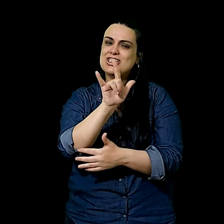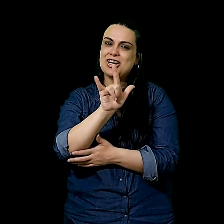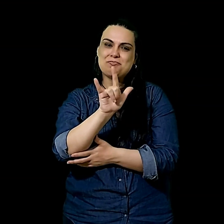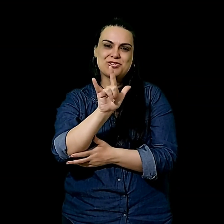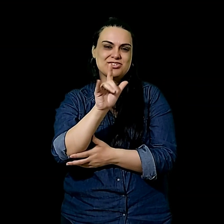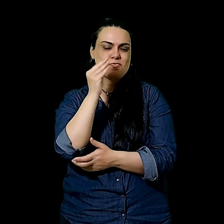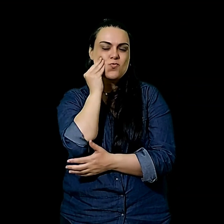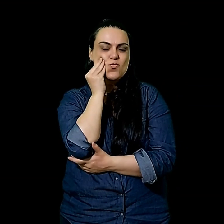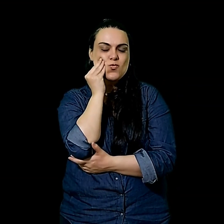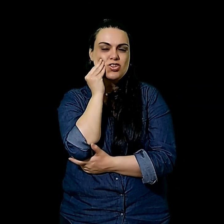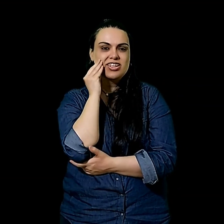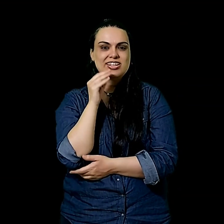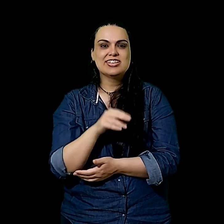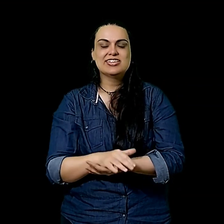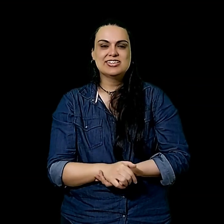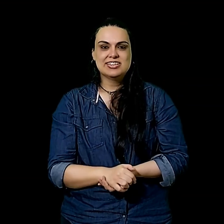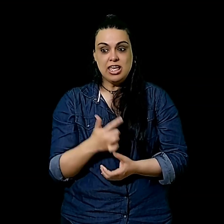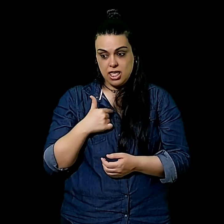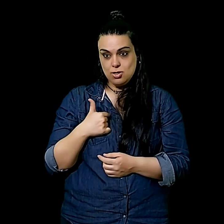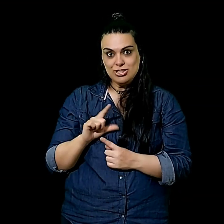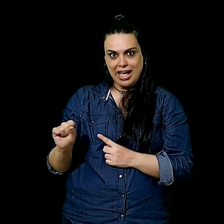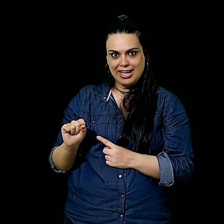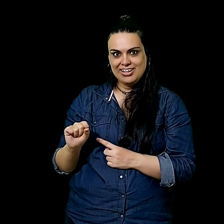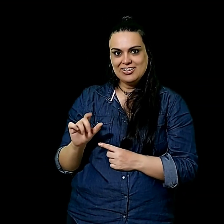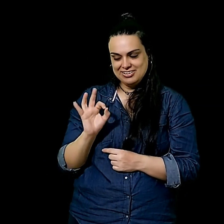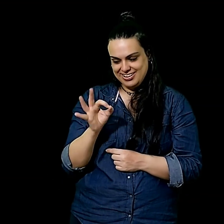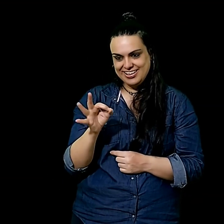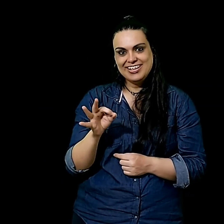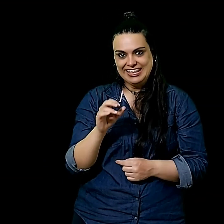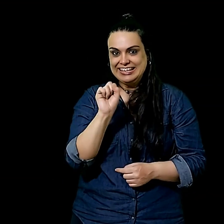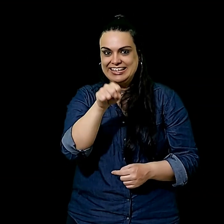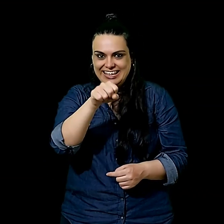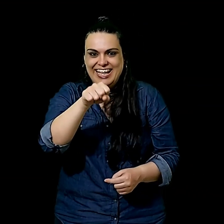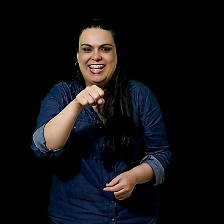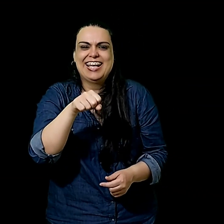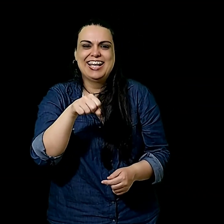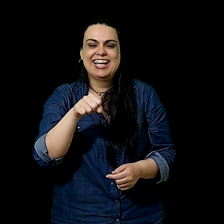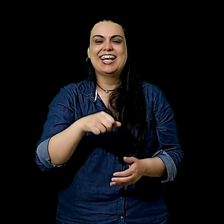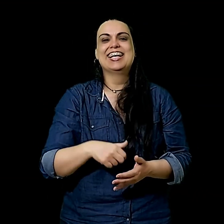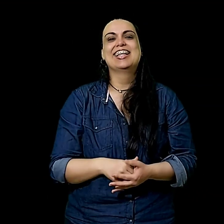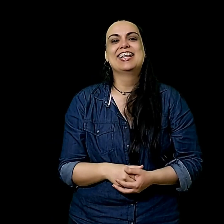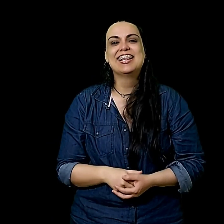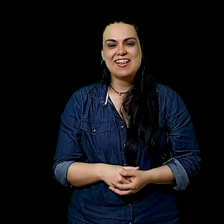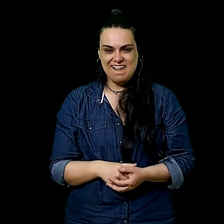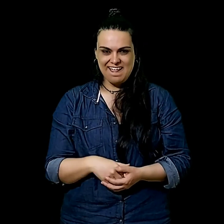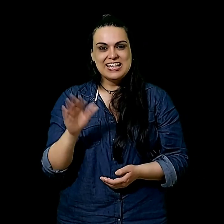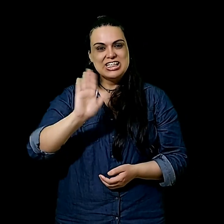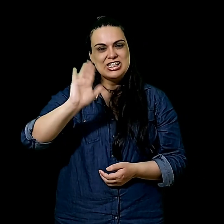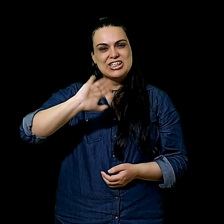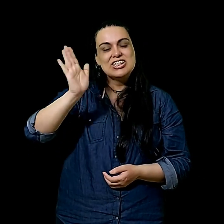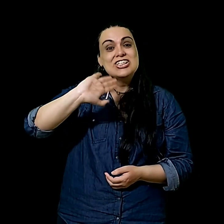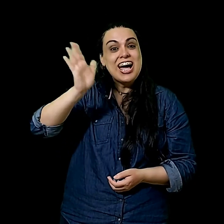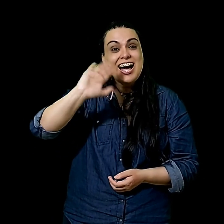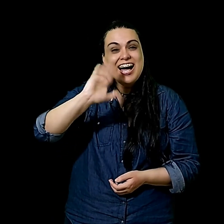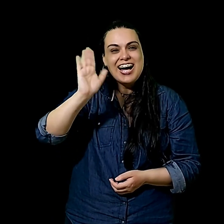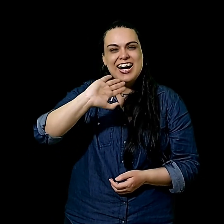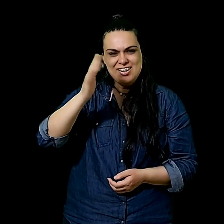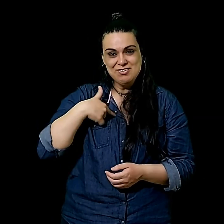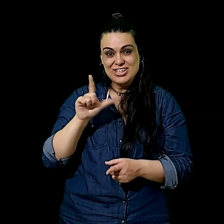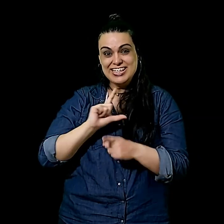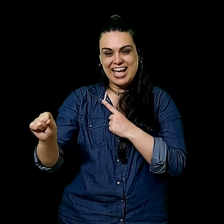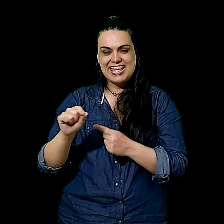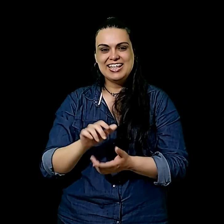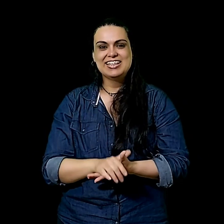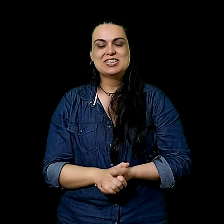Te amo. Eu que saio? É eu que saio, né? É, eu acho que é. Peraí. Tchau. Eu também não sei Tchau, muito bem. gente.